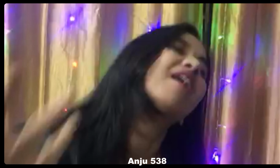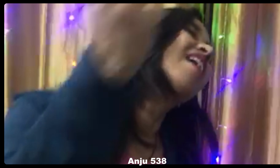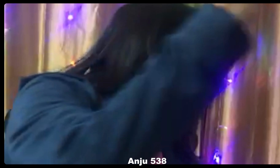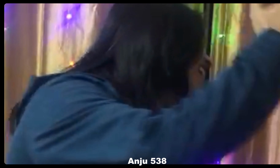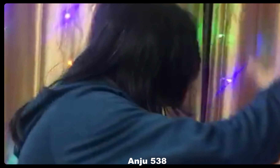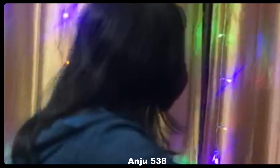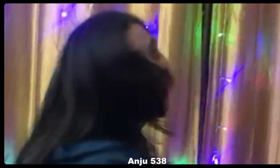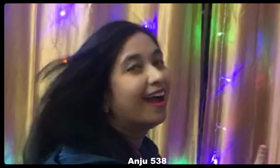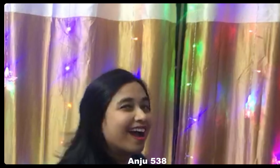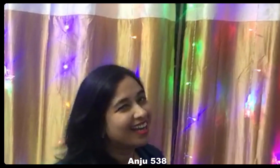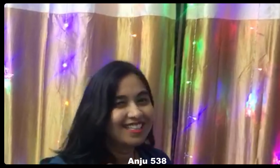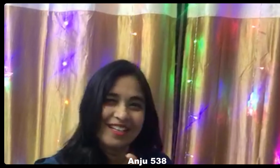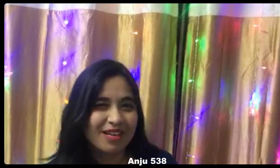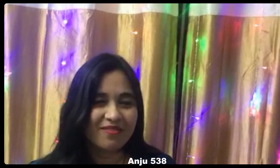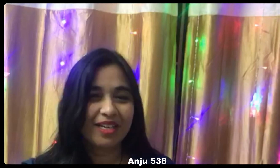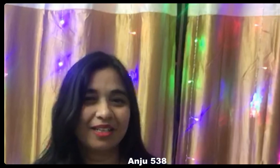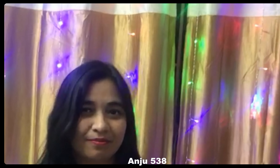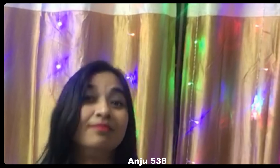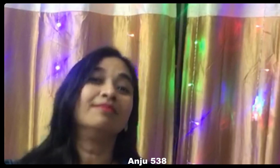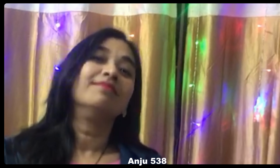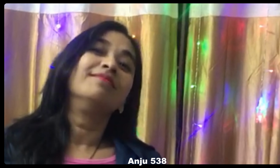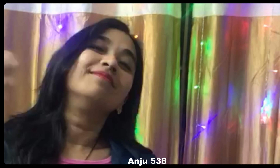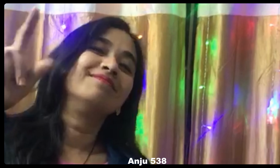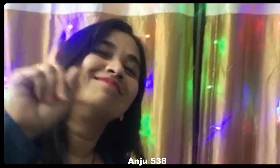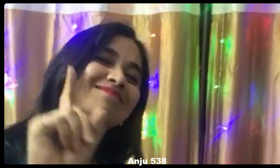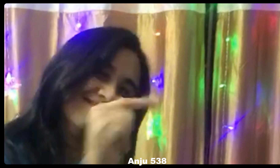काबा आईजीबीवी में काबा।